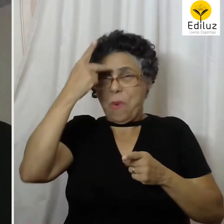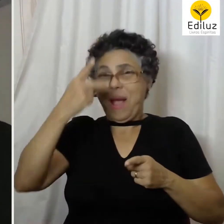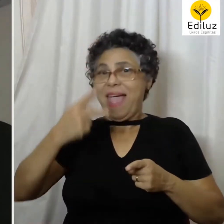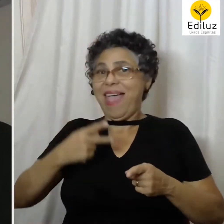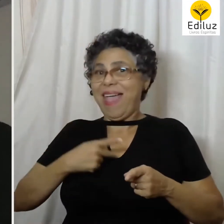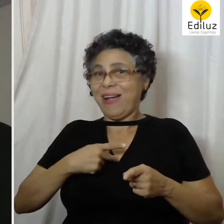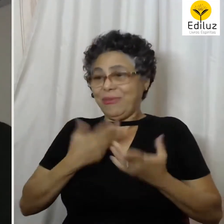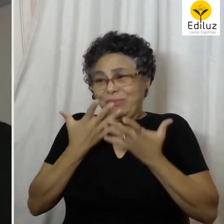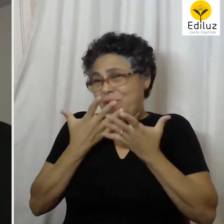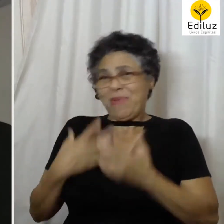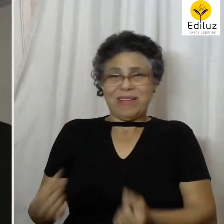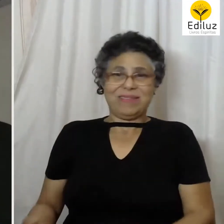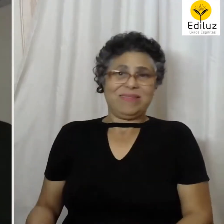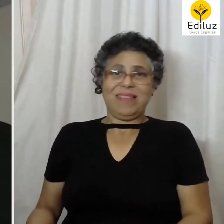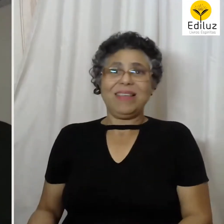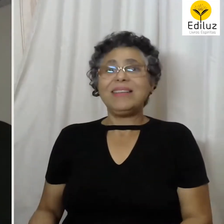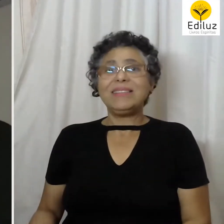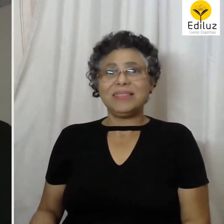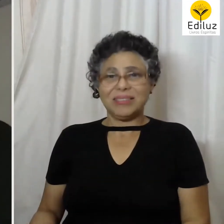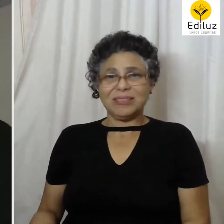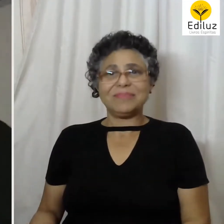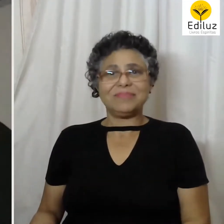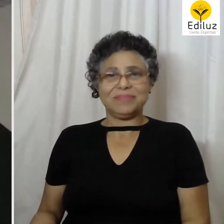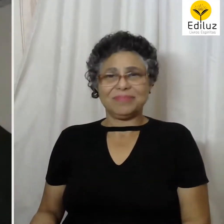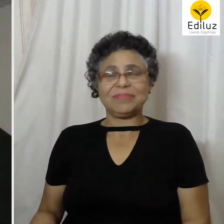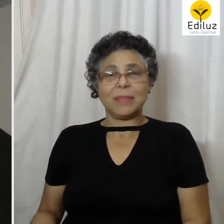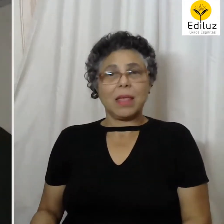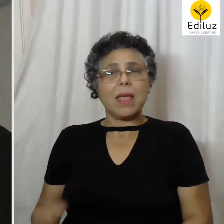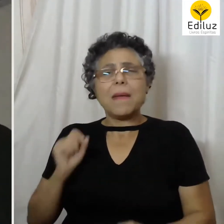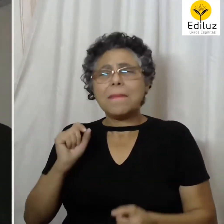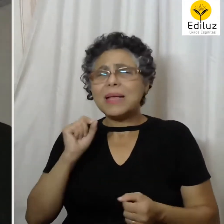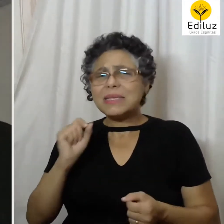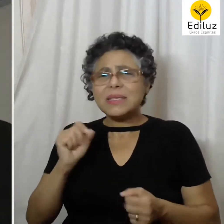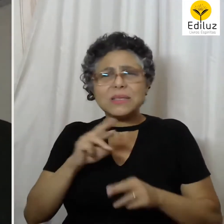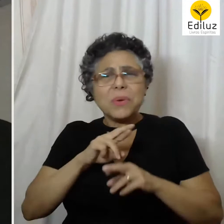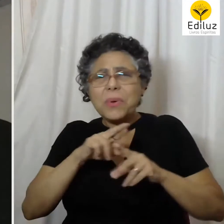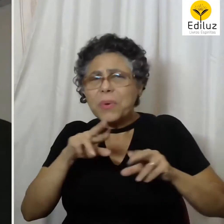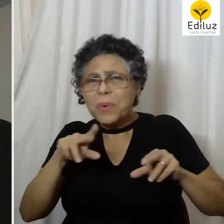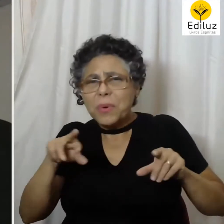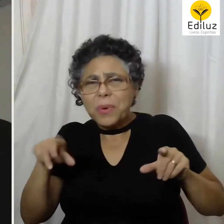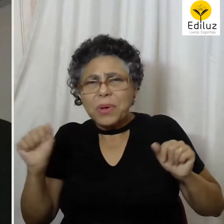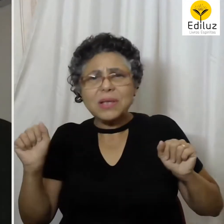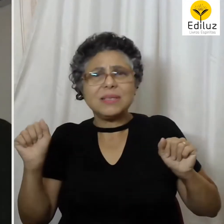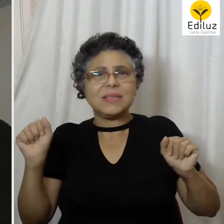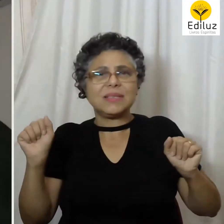determinado corpo, né? Mas tudo isso são fatores,